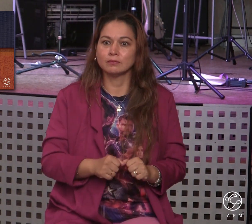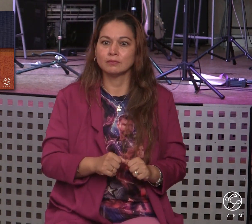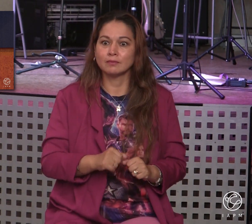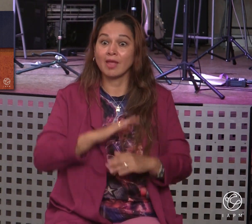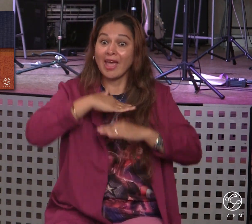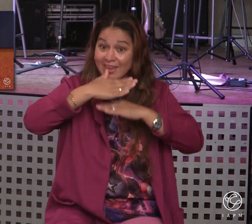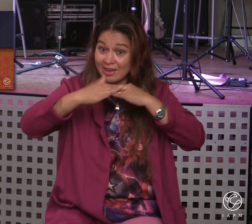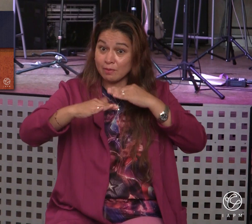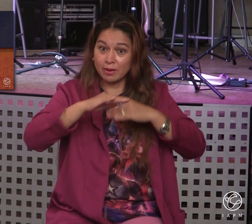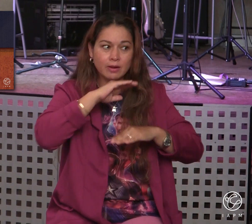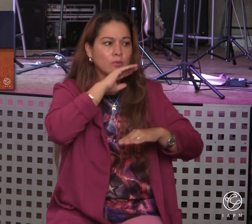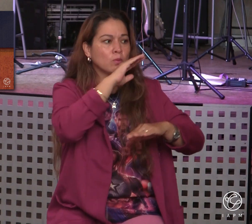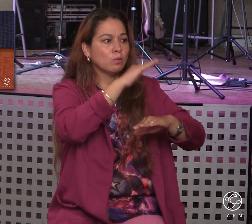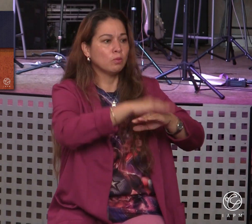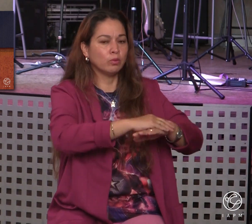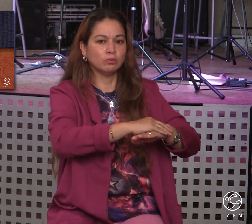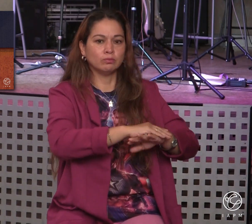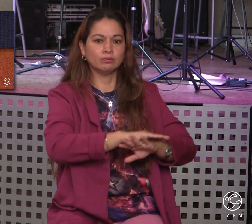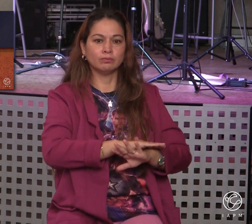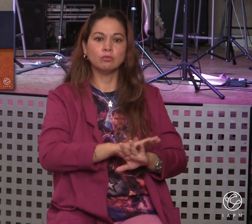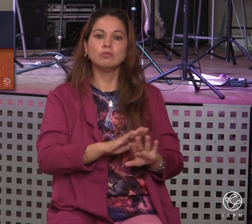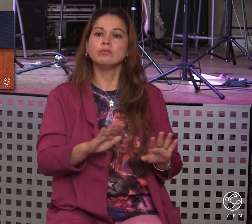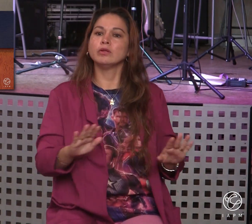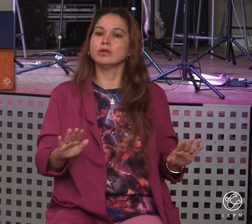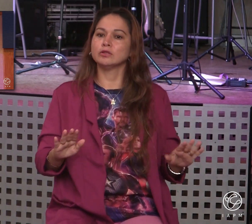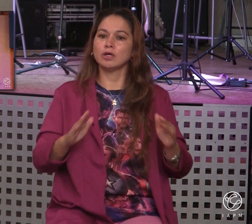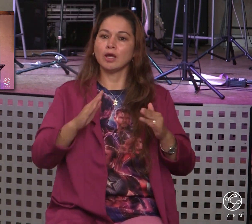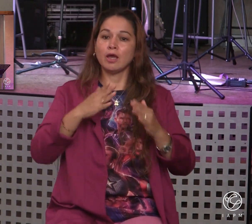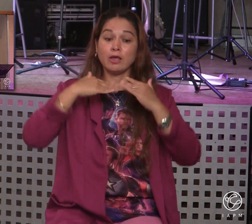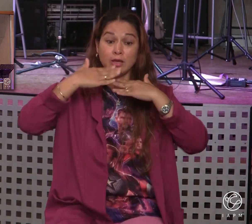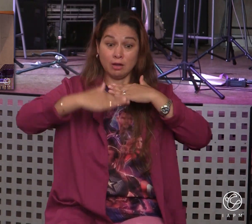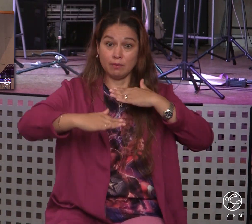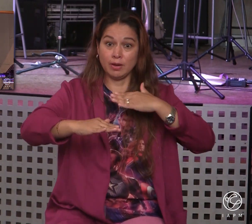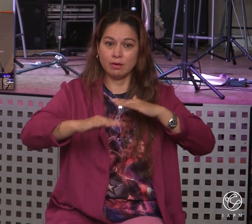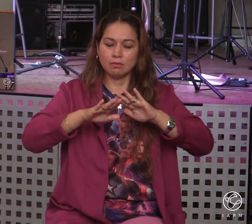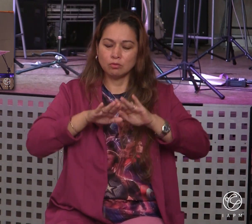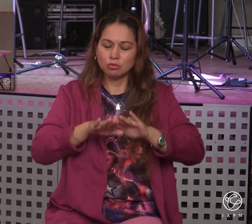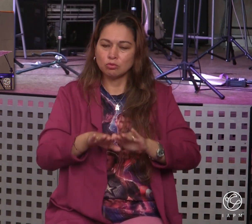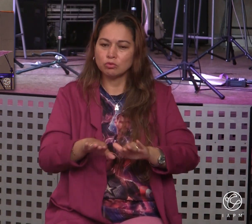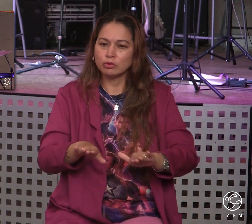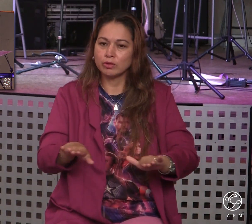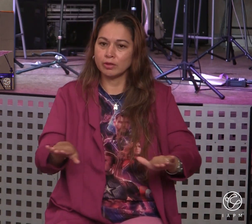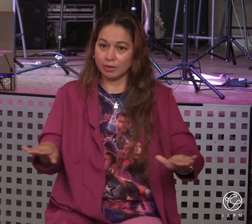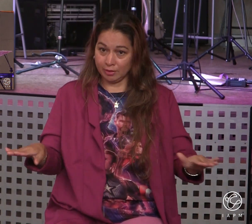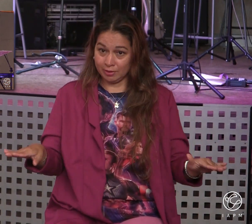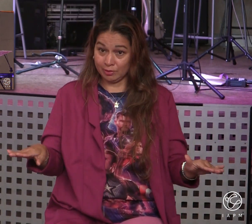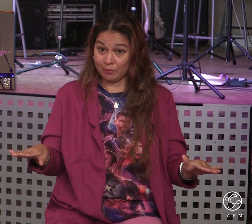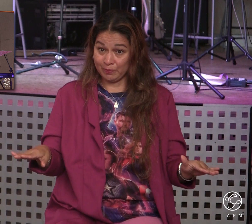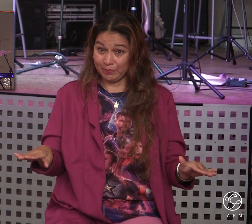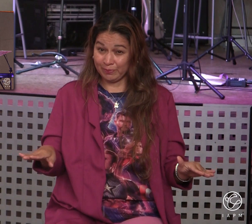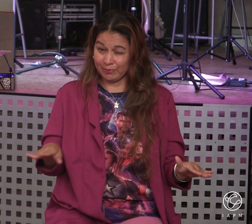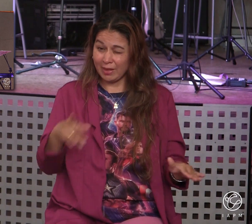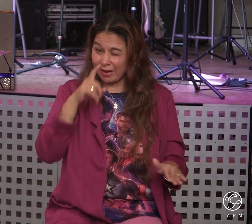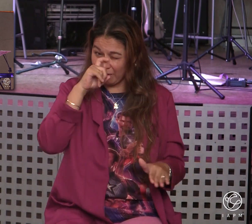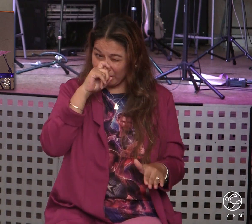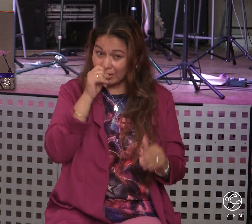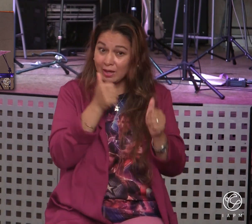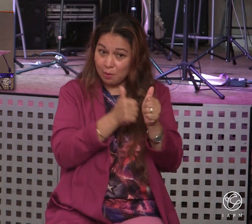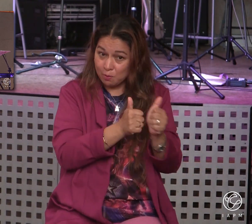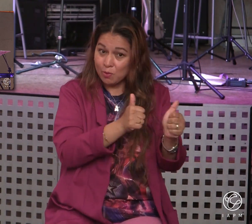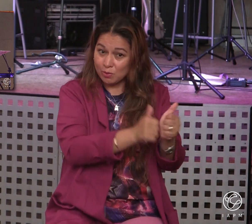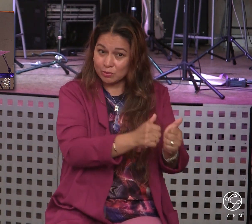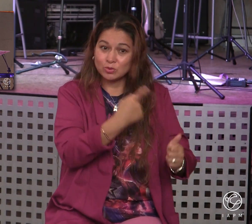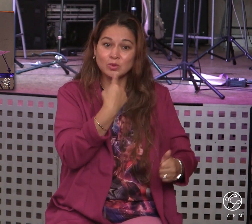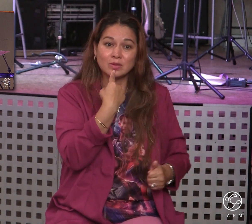¿Recuerdas eso? Bien, ellos hacen una pregunta. Ojo con las preguntas.